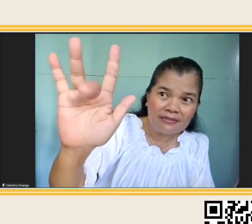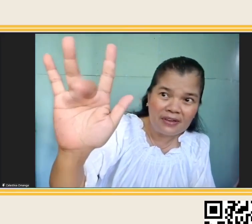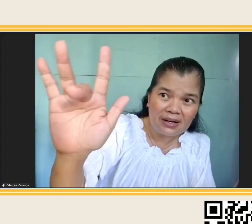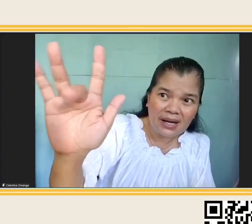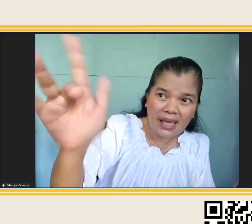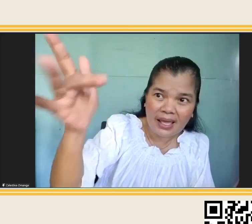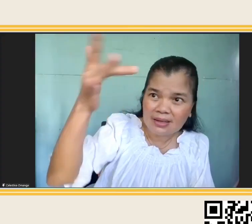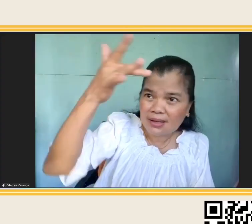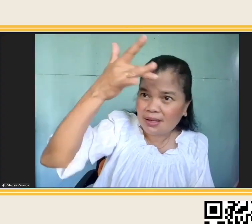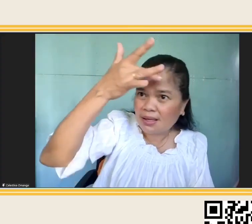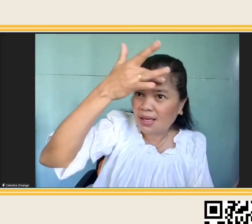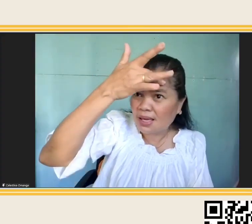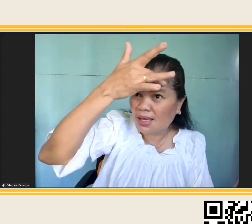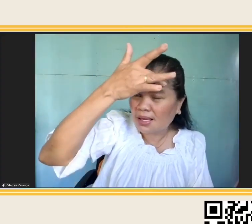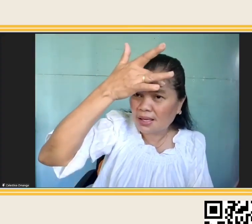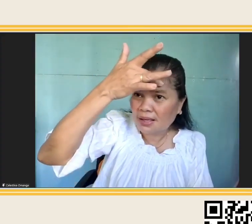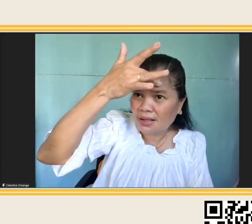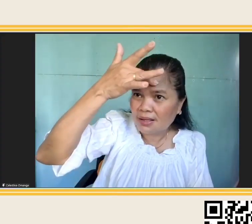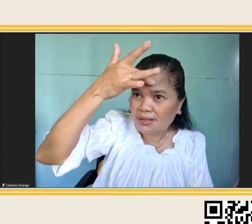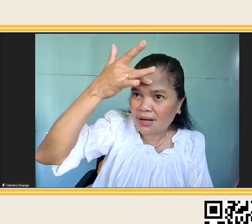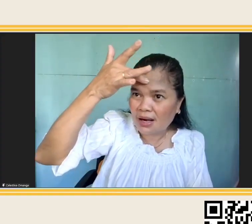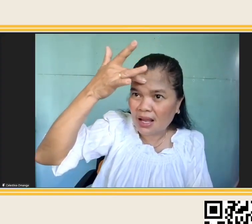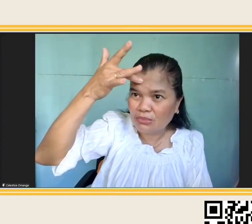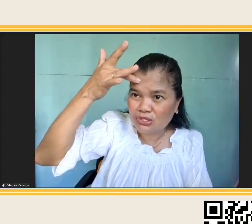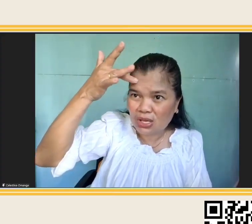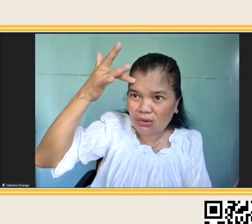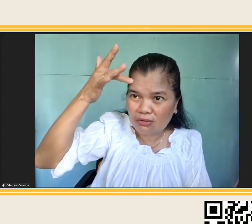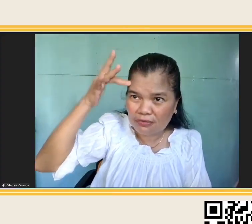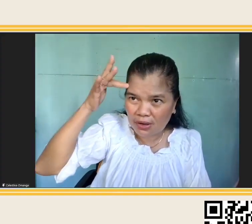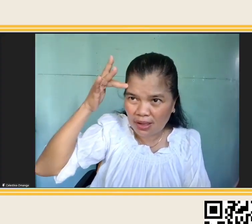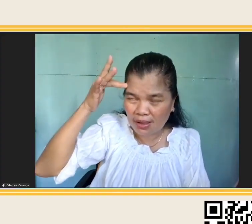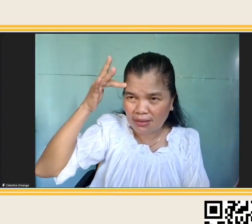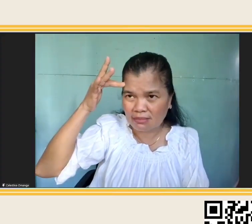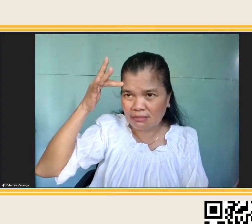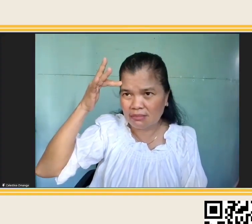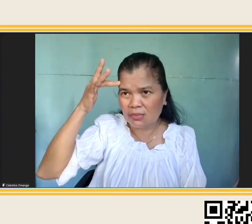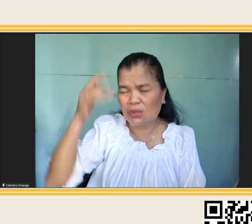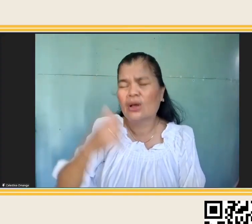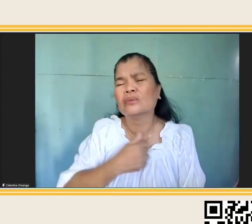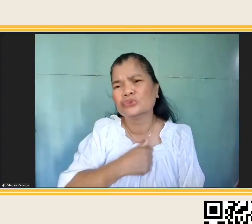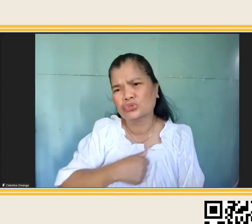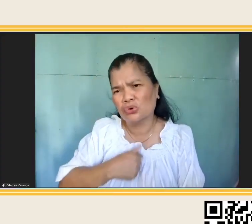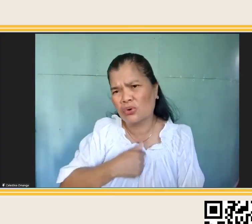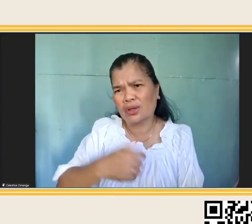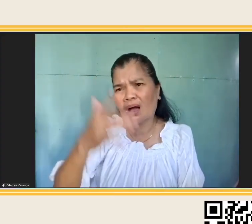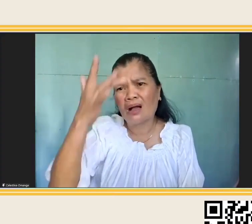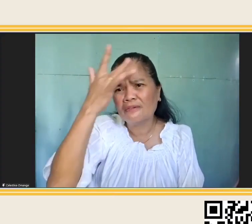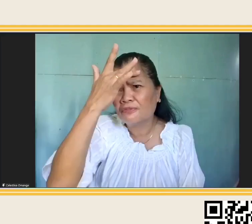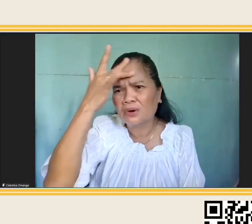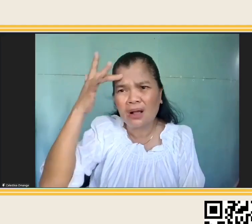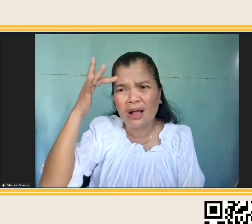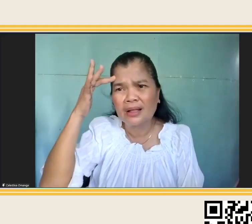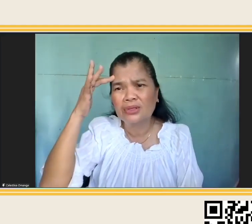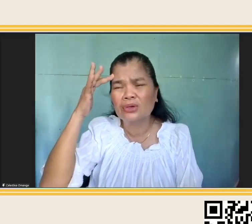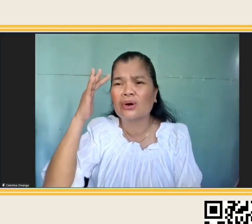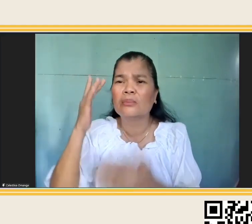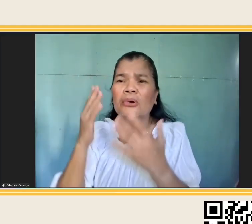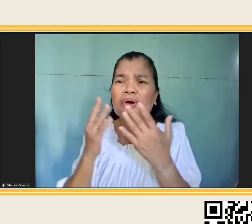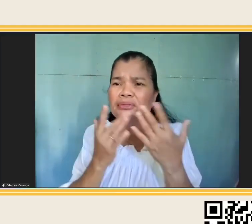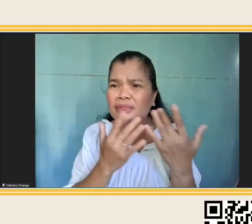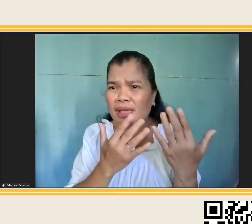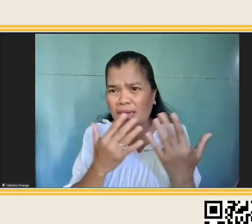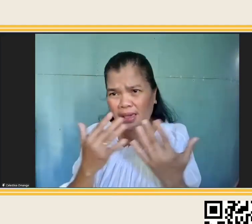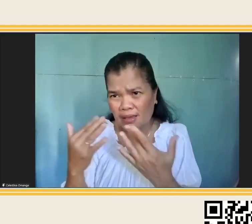Yung filler hand, i-run mo sa yung forehead. Sorry, I forgot